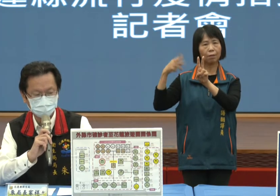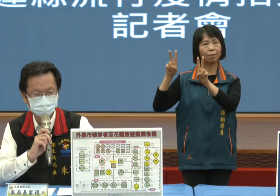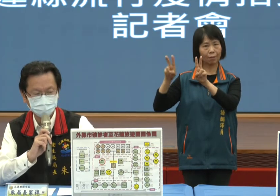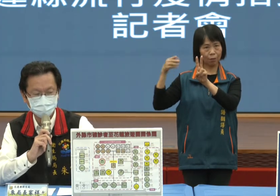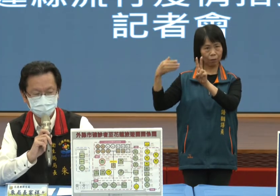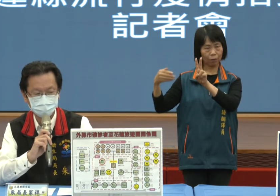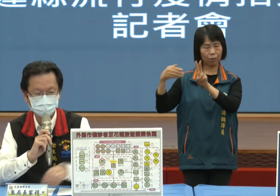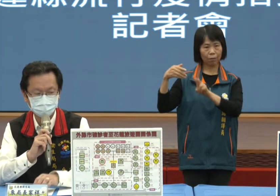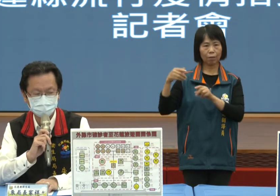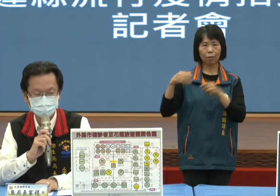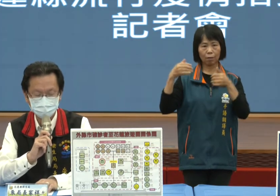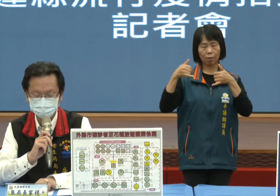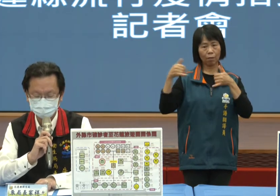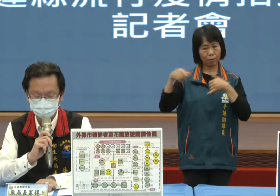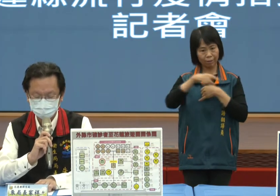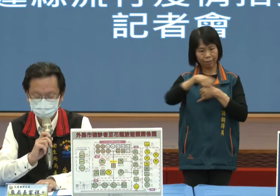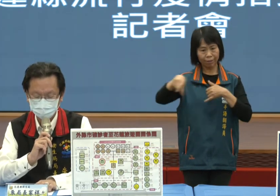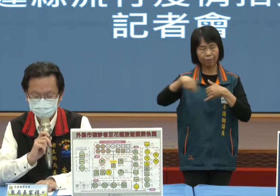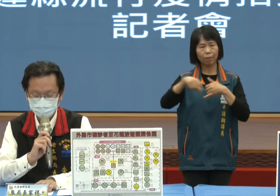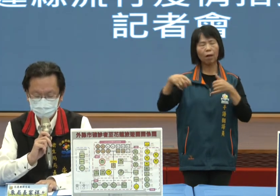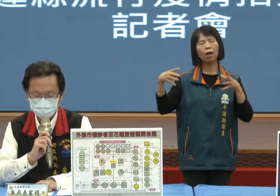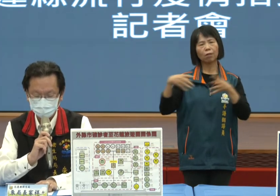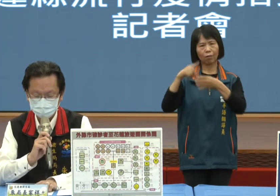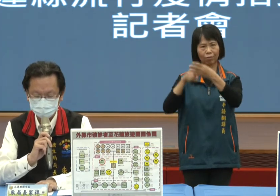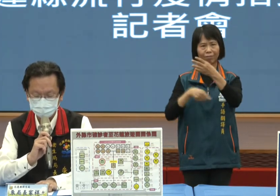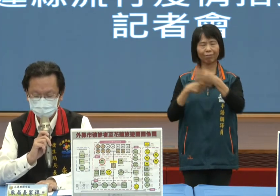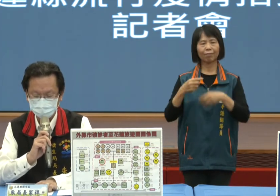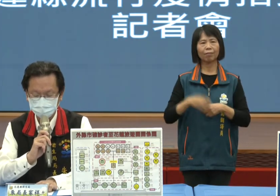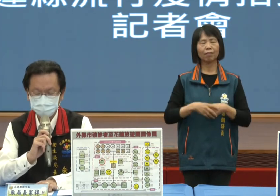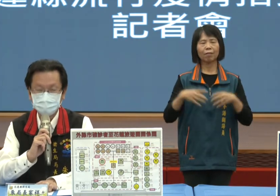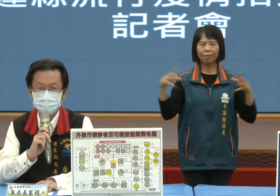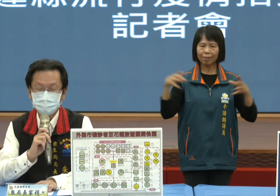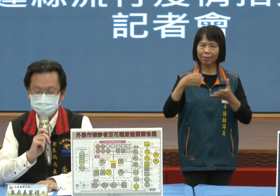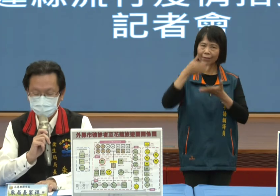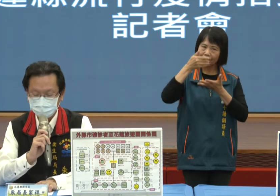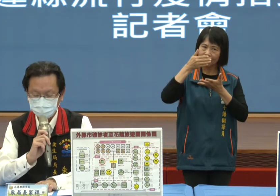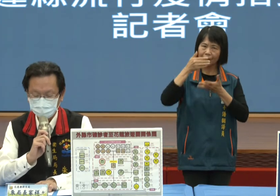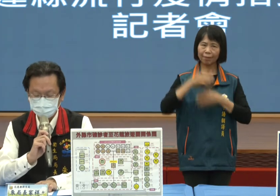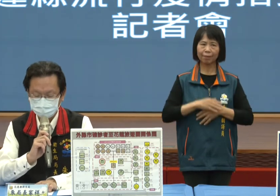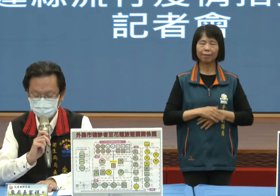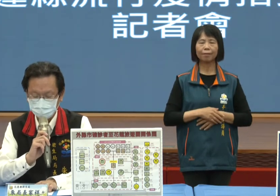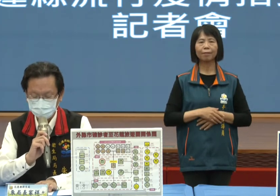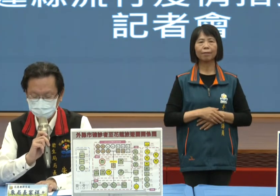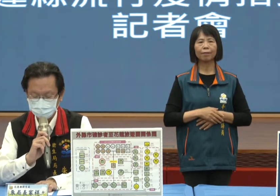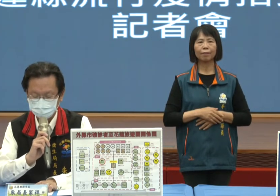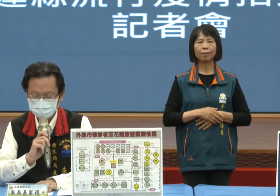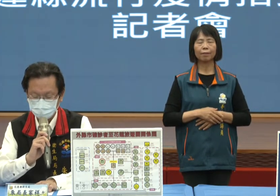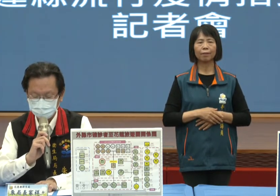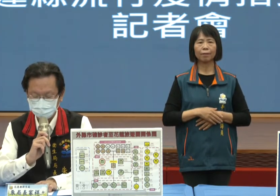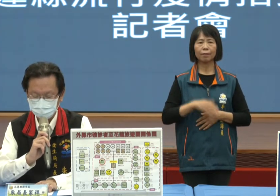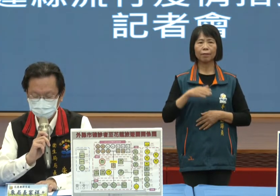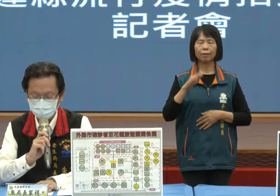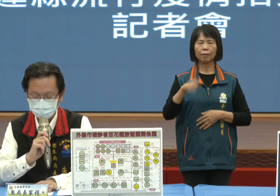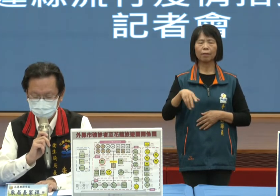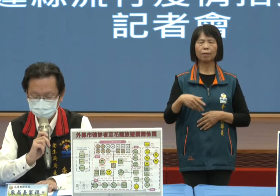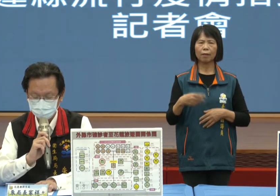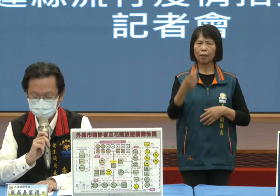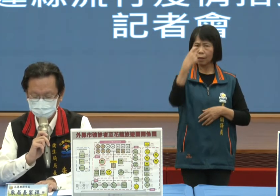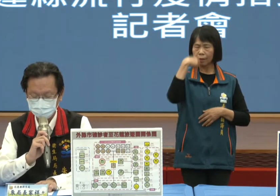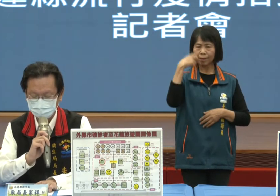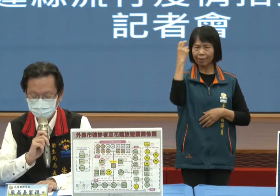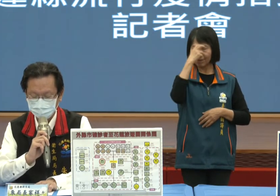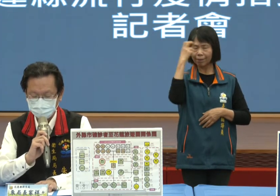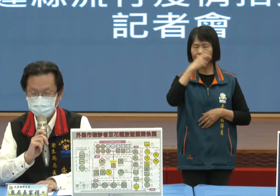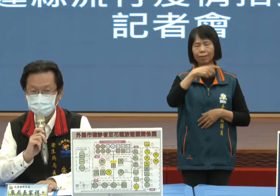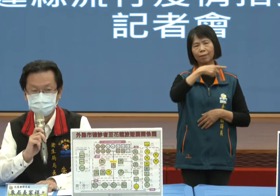23629啊，就在旁边那个23629同事啊一起用餐。那他当时呢有采检 PCR 是阴性